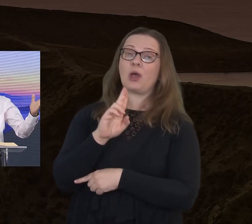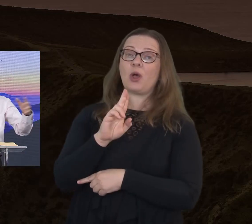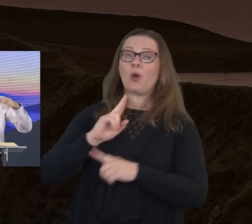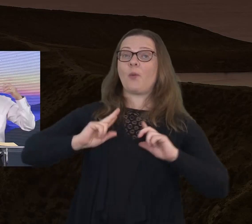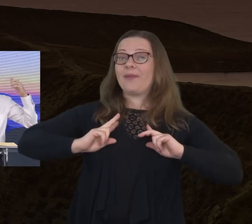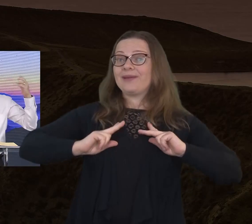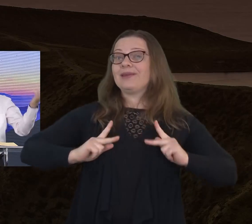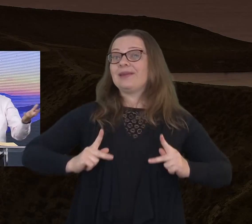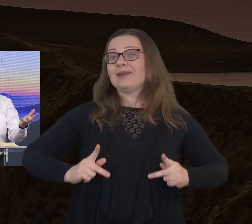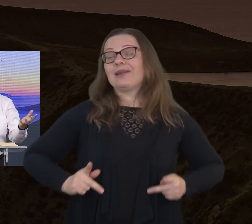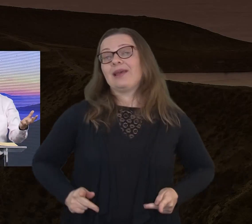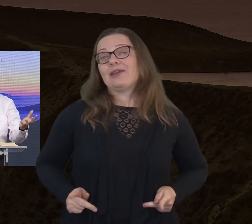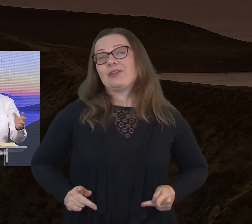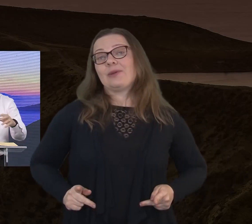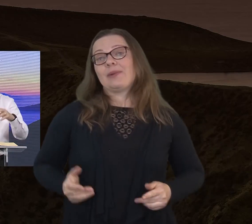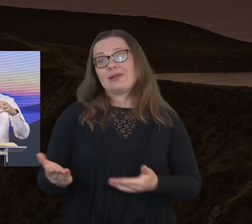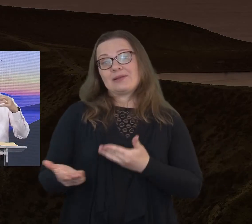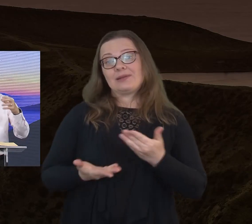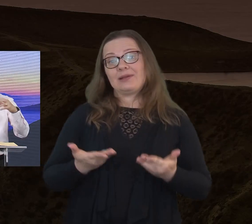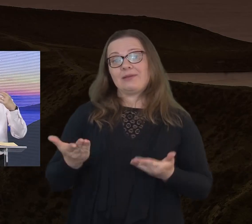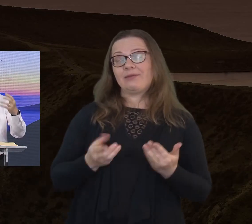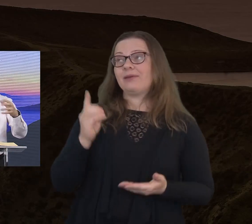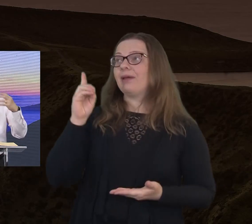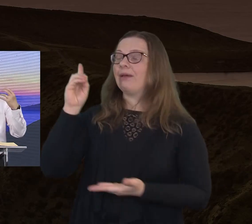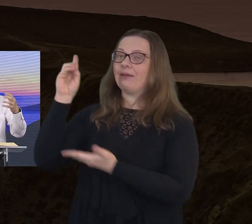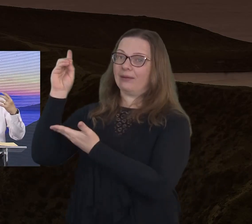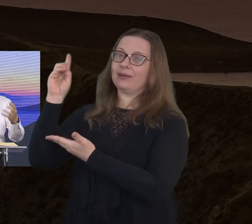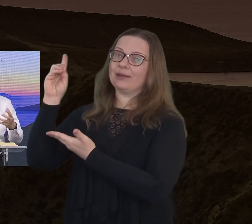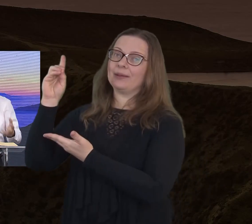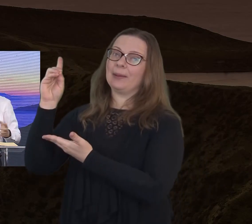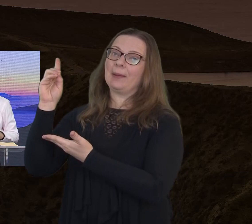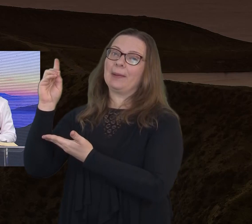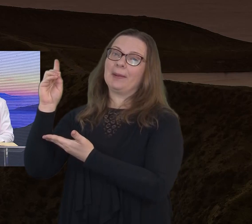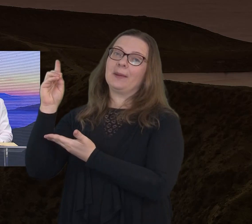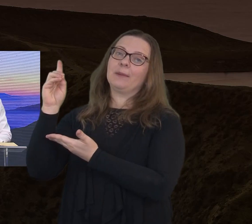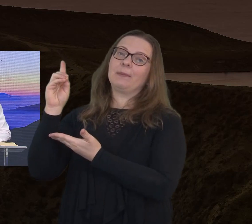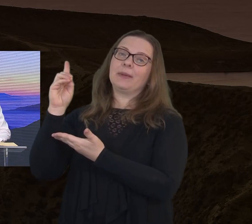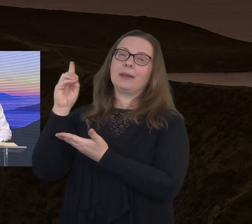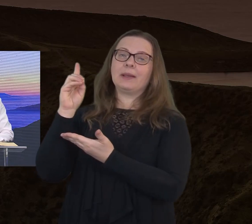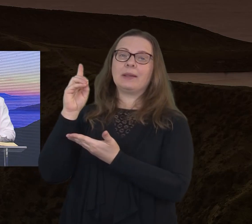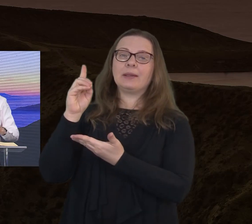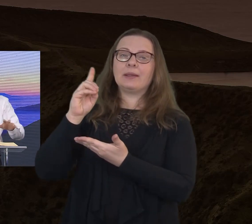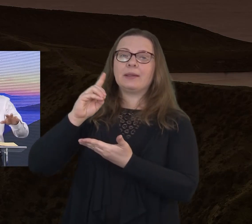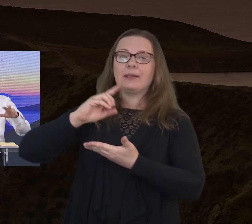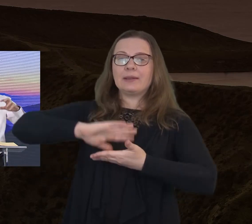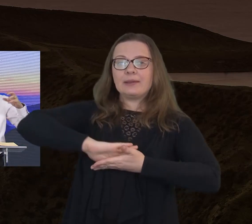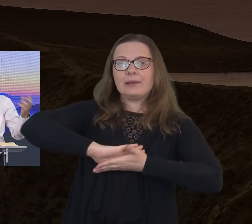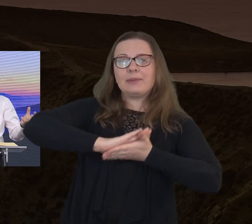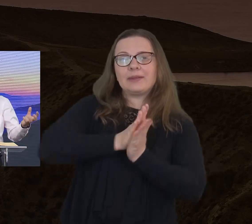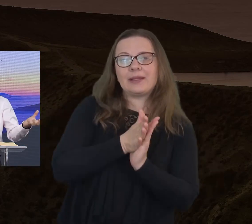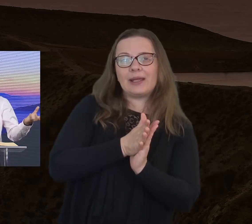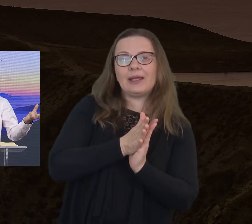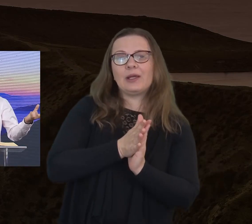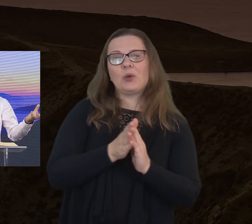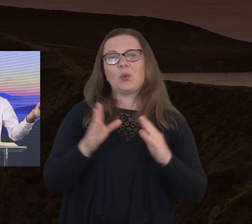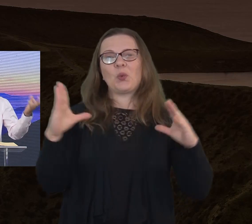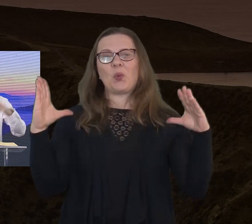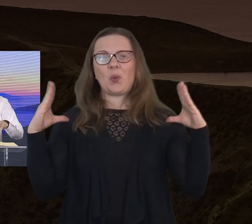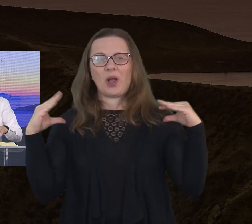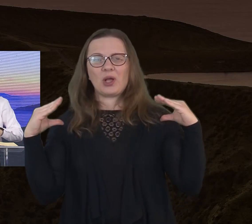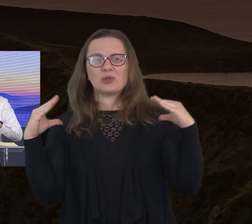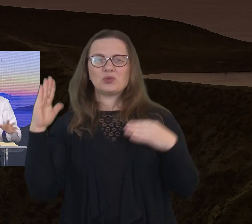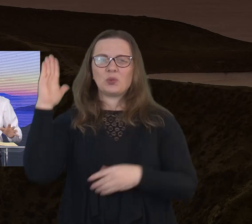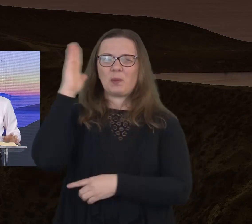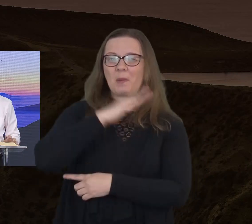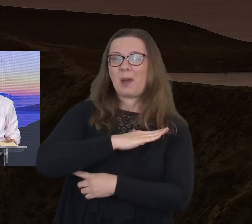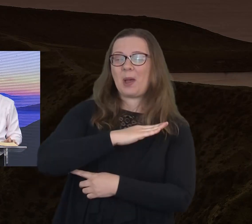céus, nas regiões celestes, que é Satanás e os seus principados e potestades. Aí no final colocar tudo